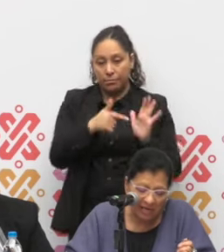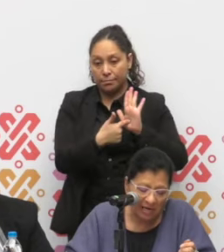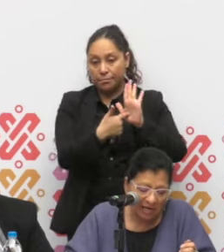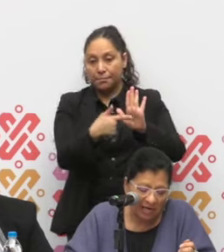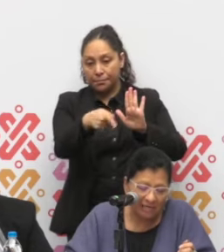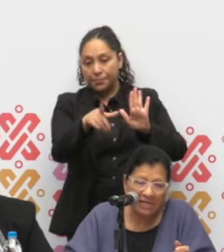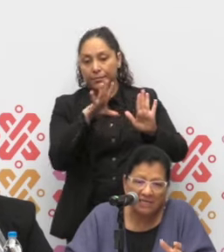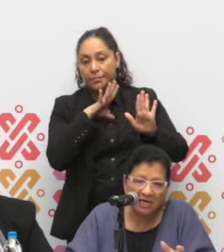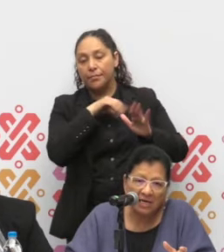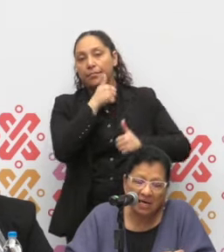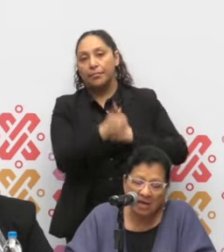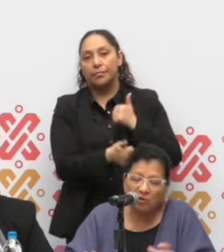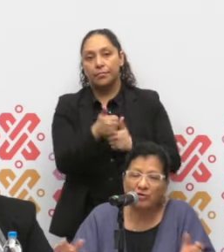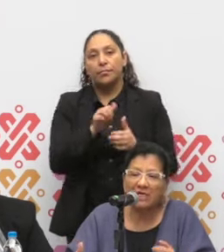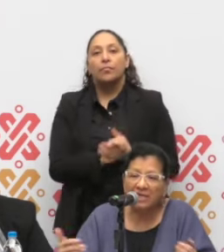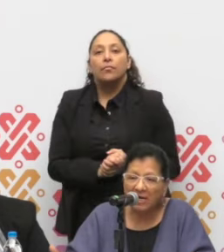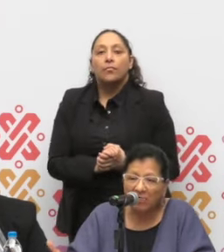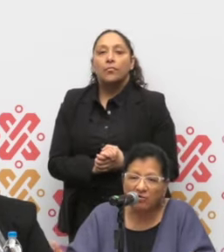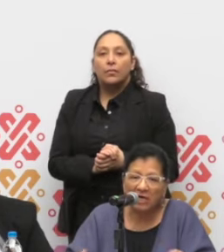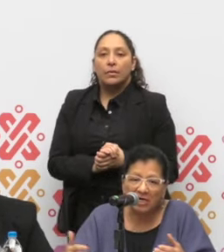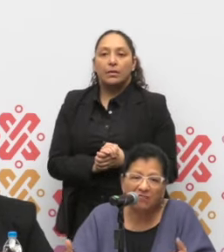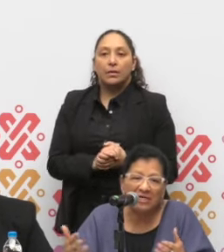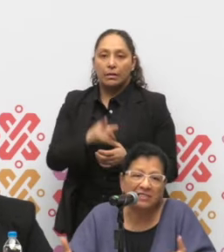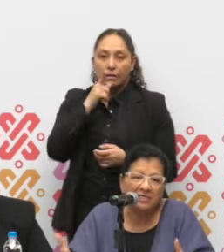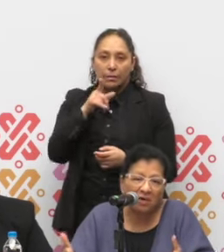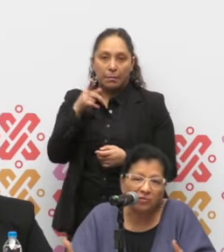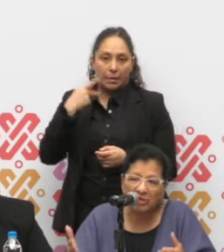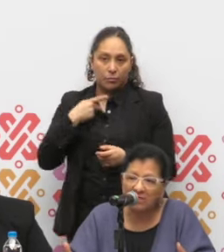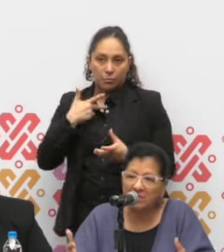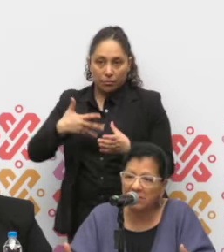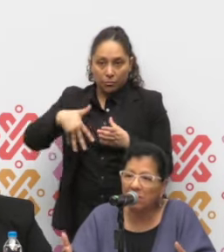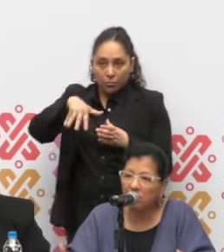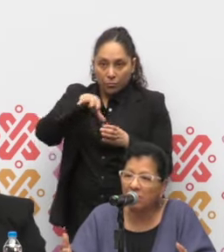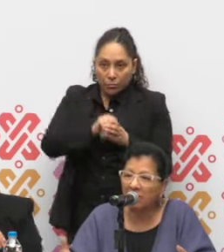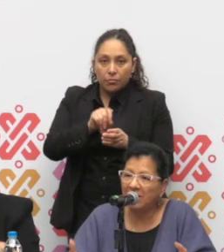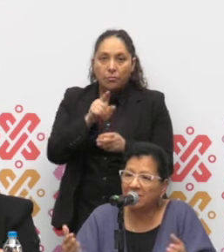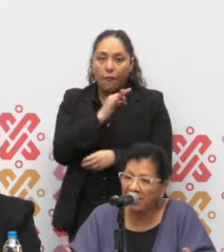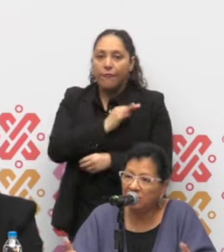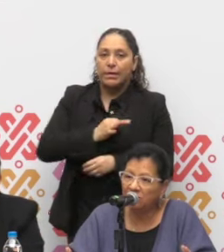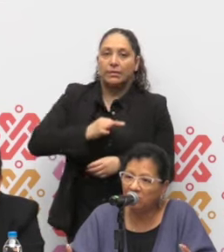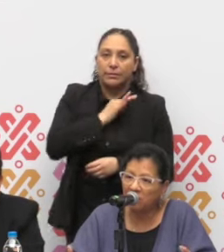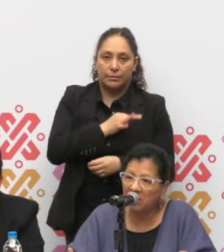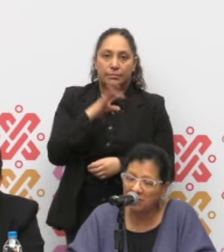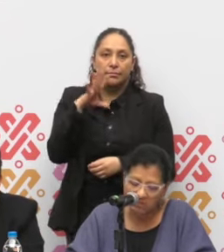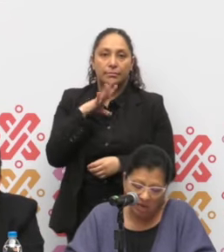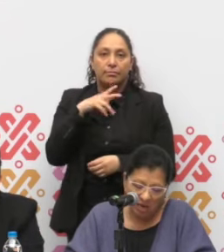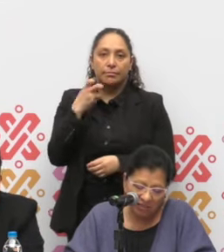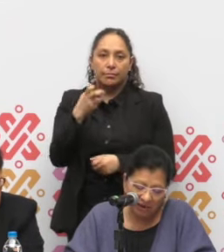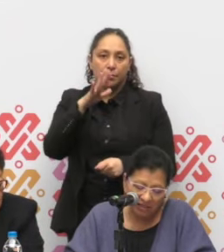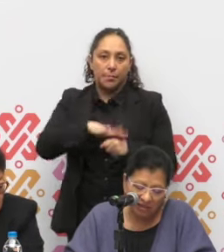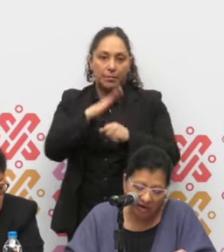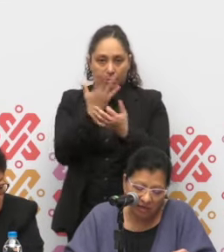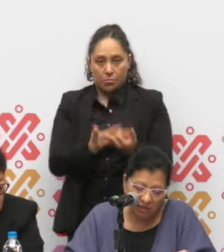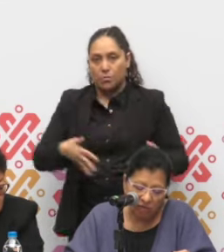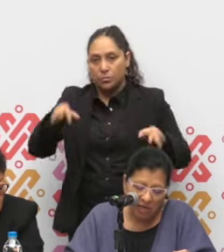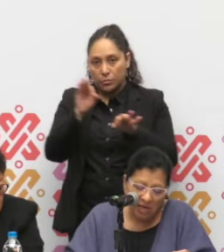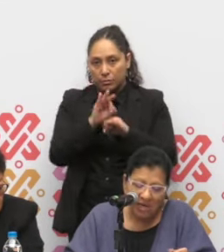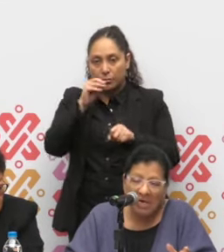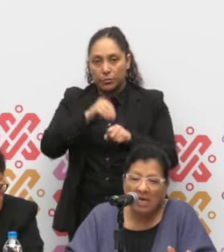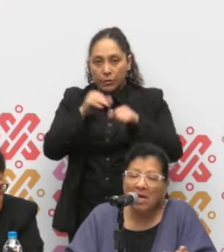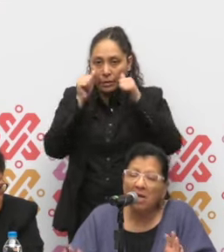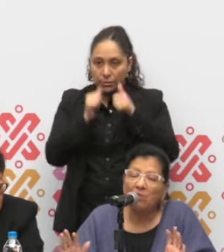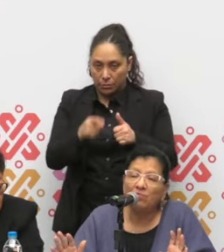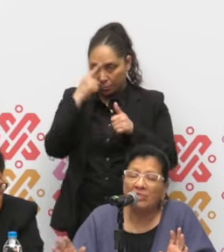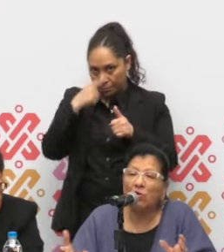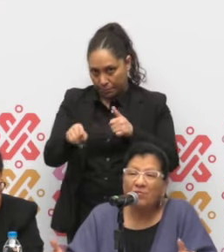verdad es que desde los que integramos aquí felicitamos que esa sea una de las grandes prioridades para trabajarlo, ¿no?